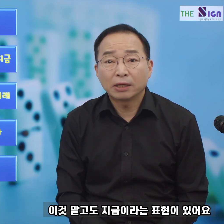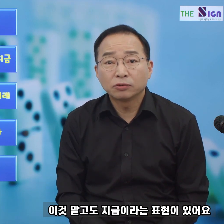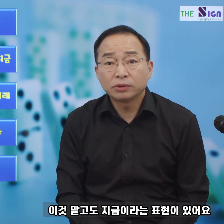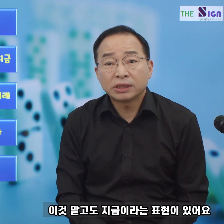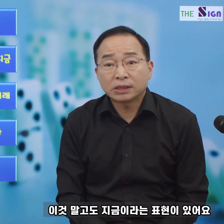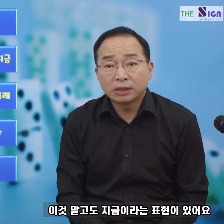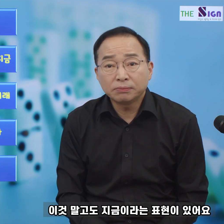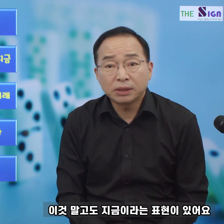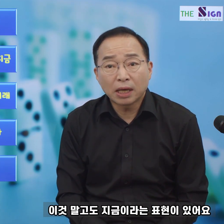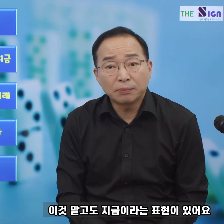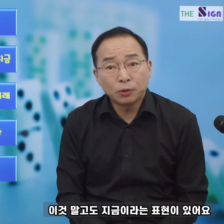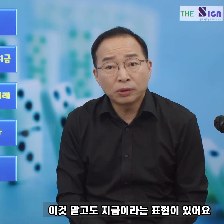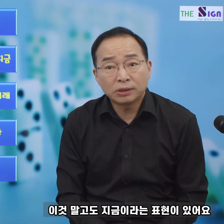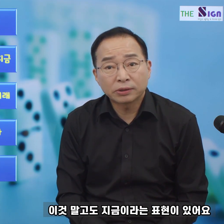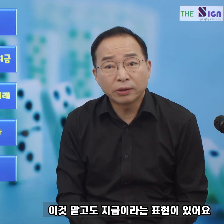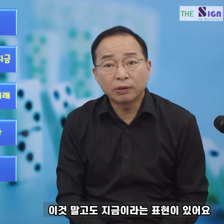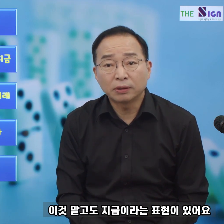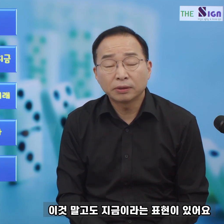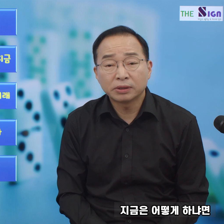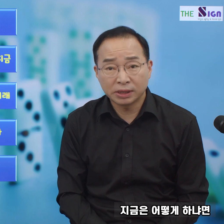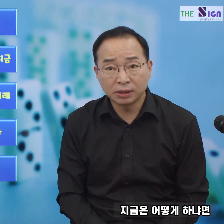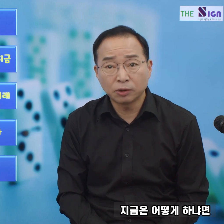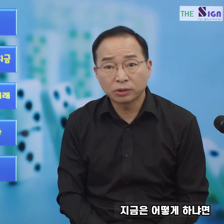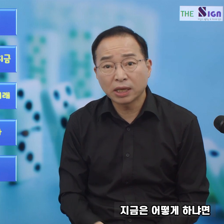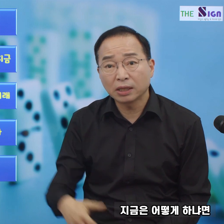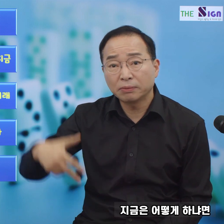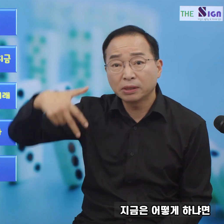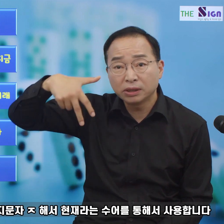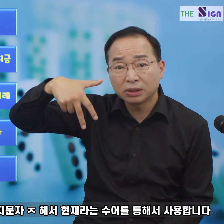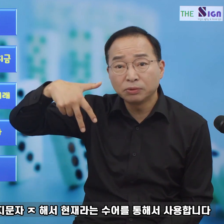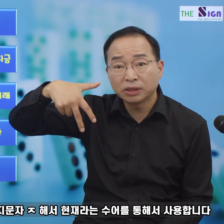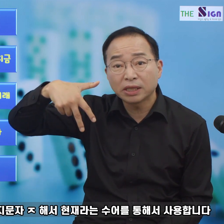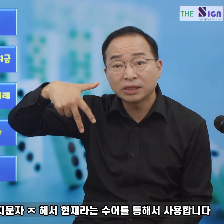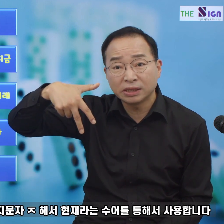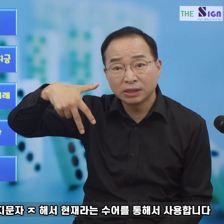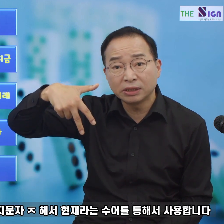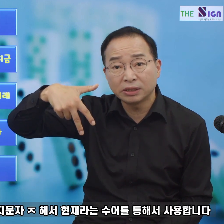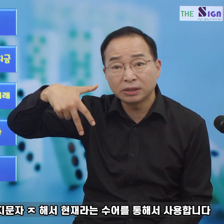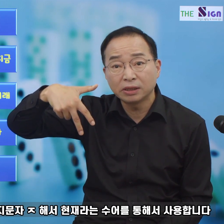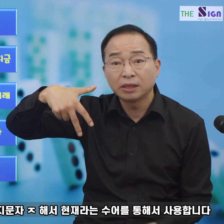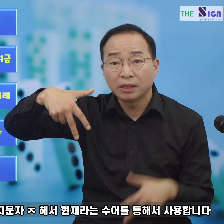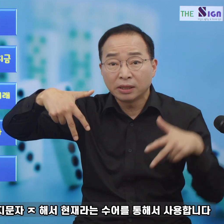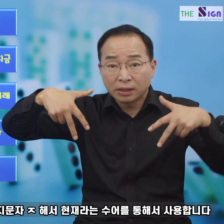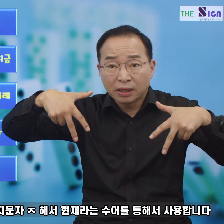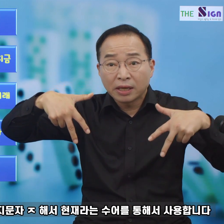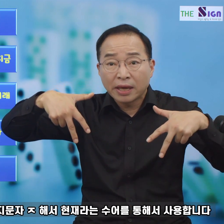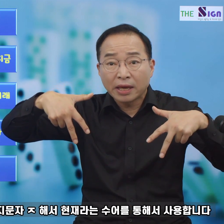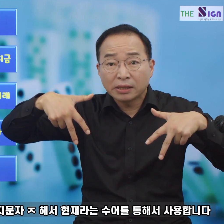말고도 지금이라는 표현이 있어요. 그러니까 지금은 어떻게 하냐면 지문자 지긋을